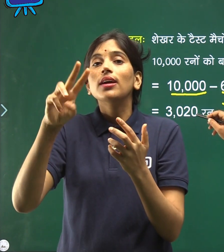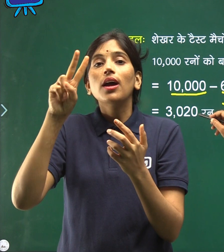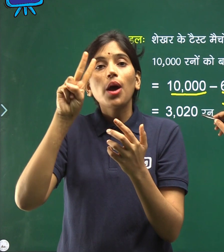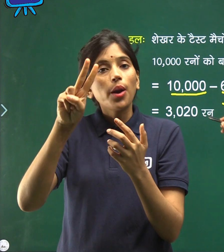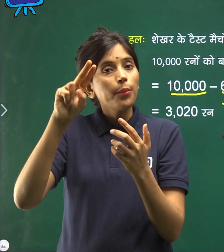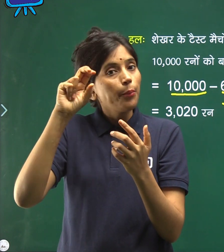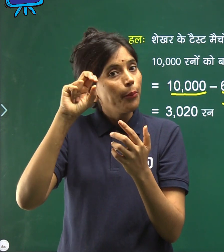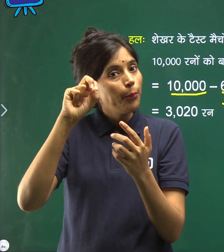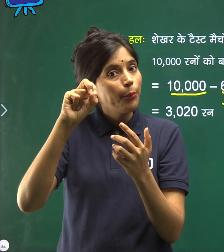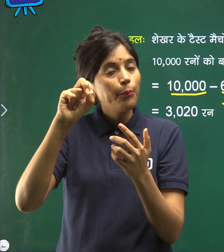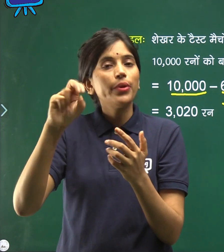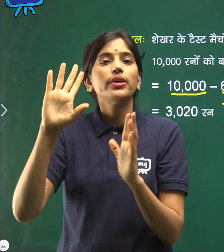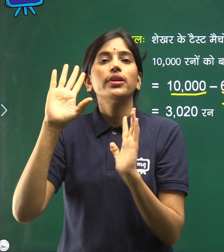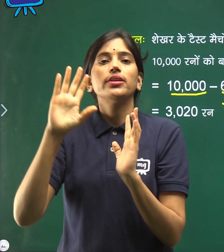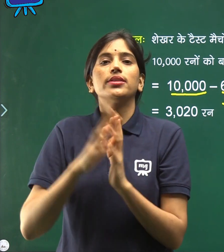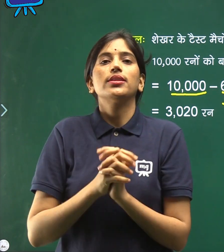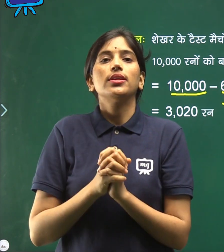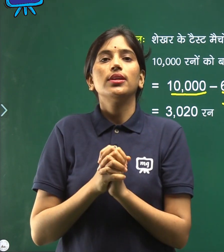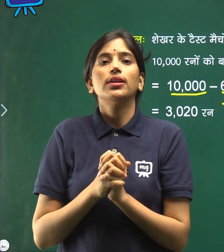3,020।